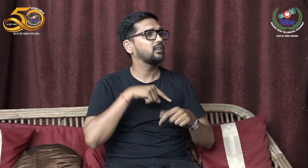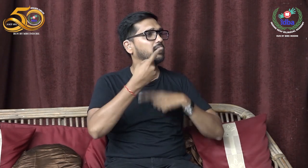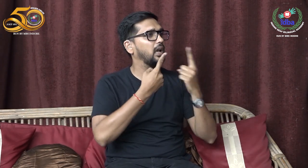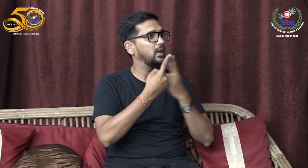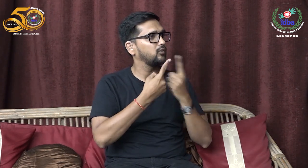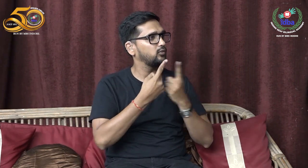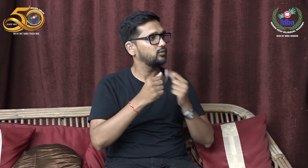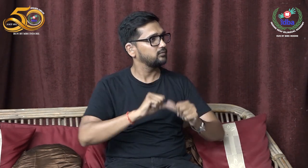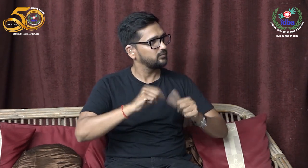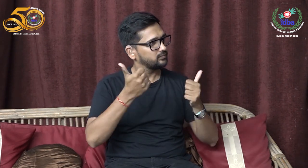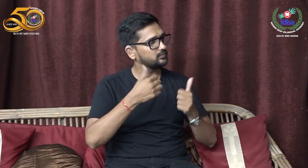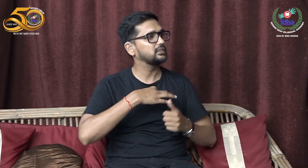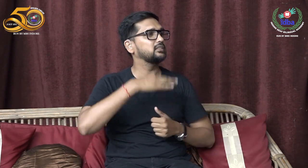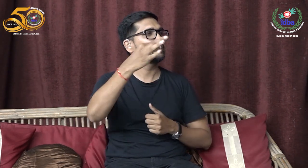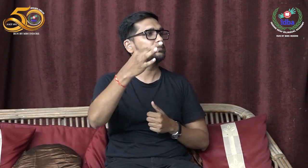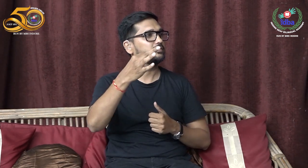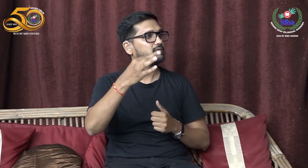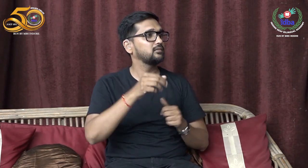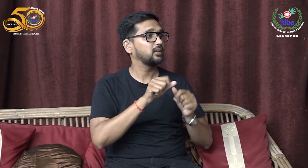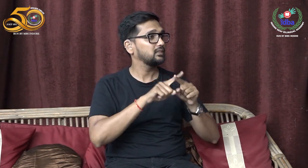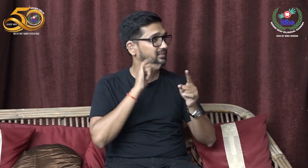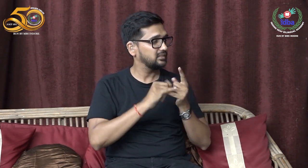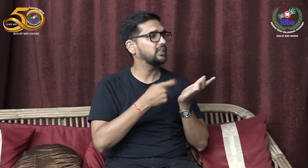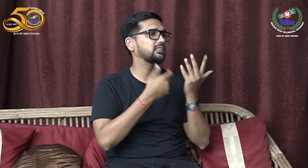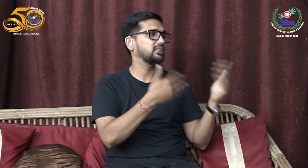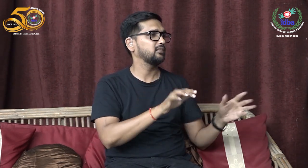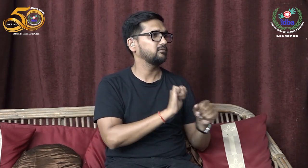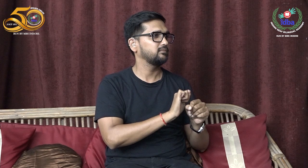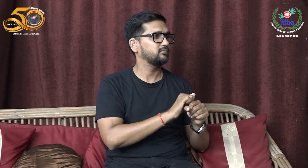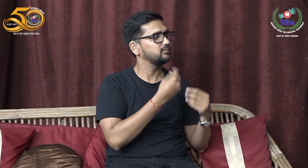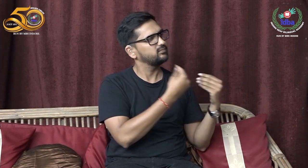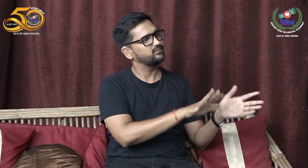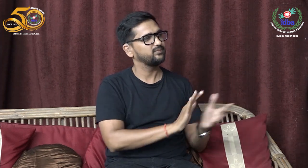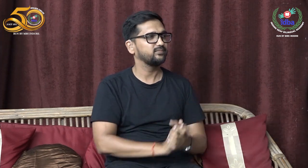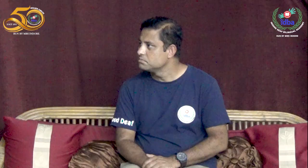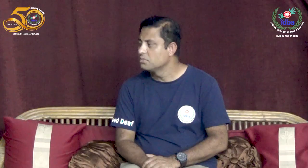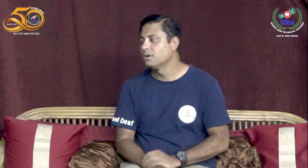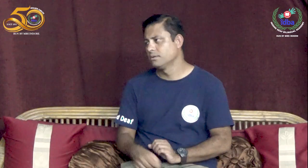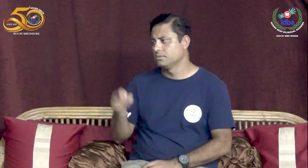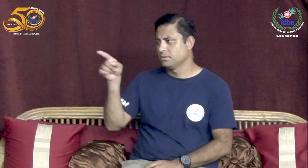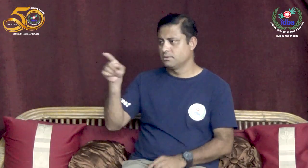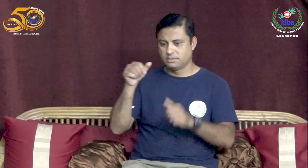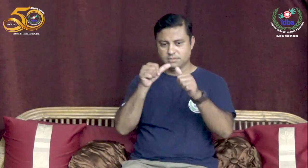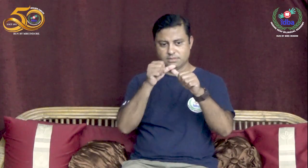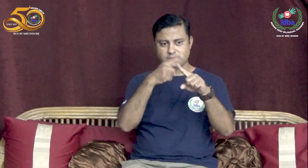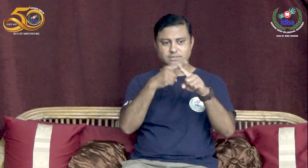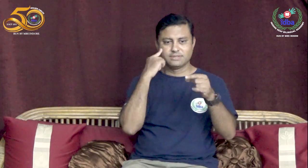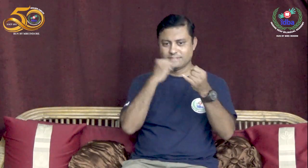में जॉब मिल गई। फिर वहाँ इंटरव्यू हुआ, उसमें मैं पास हो गया और सिलेक्ट हो गया। फिर एक्सिस बैंक में मैंने काम छोड़ के नहीं करा। जब आप